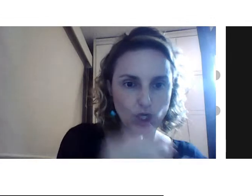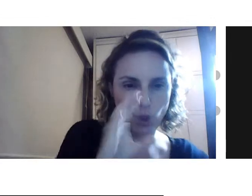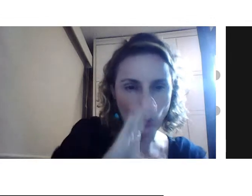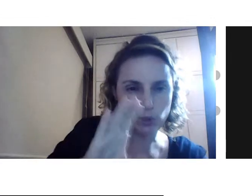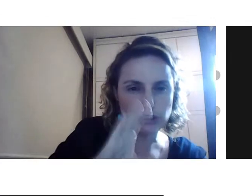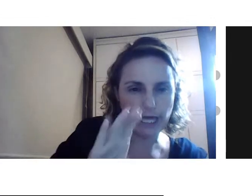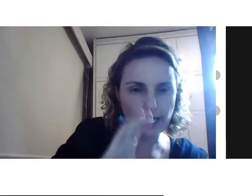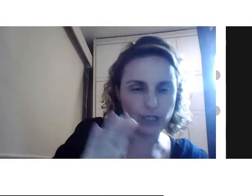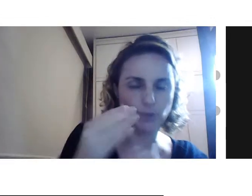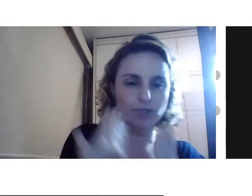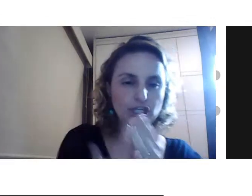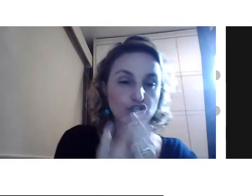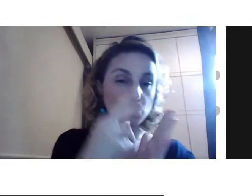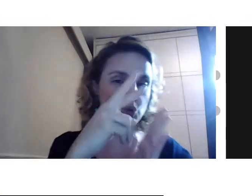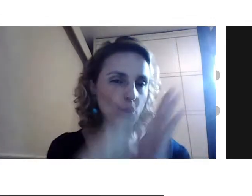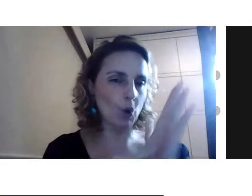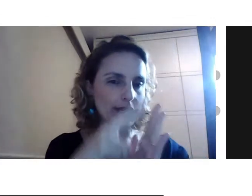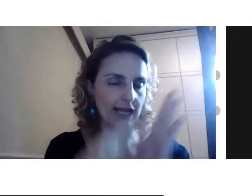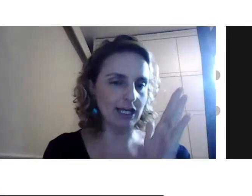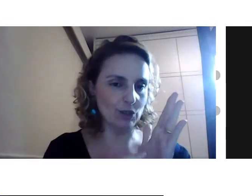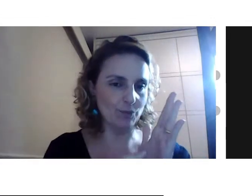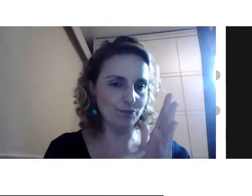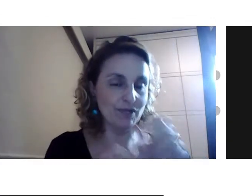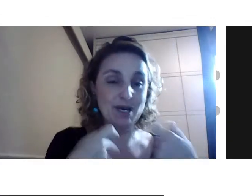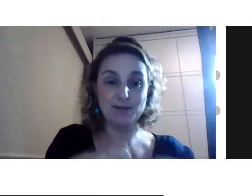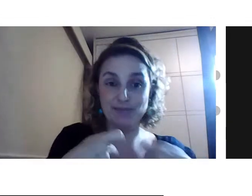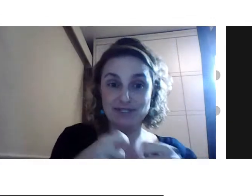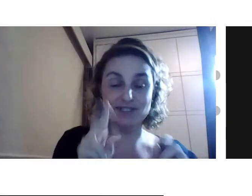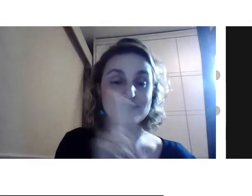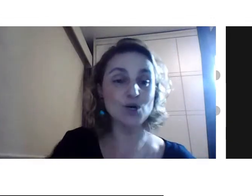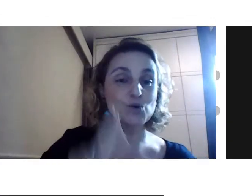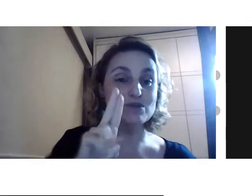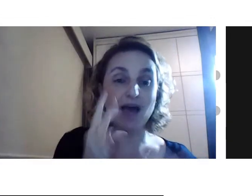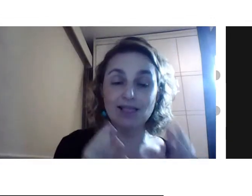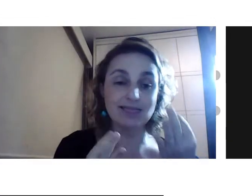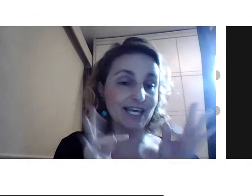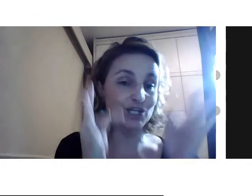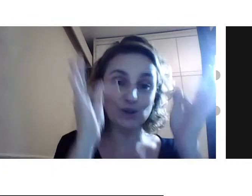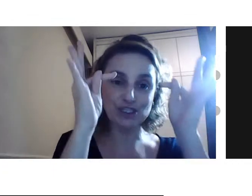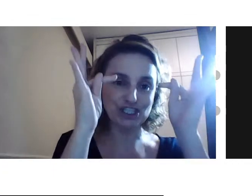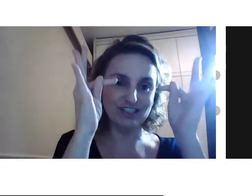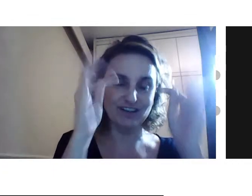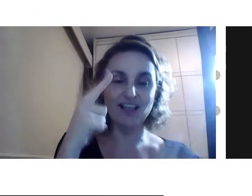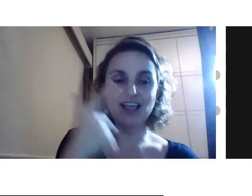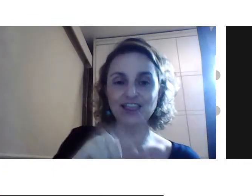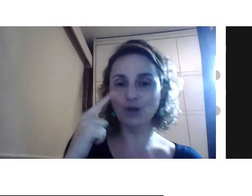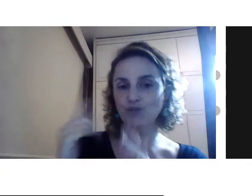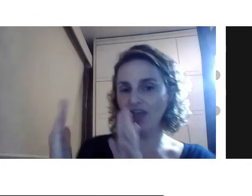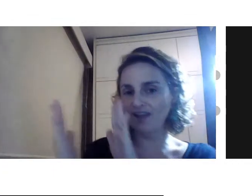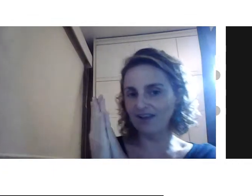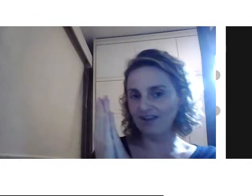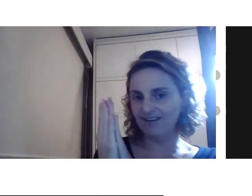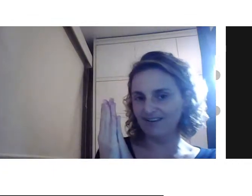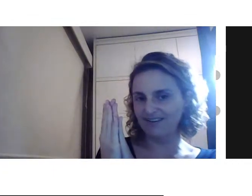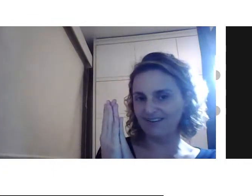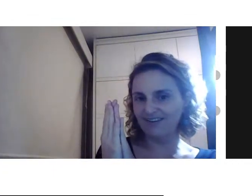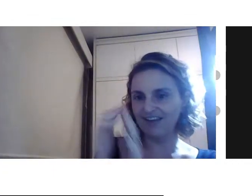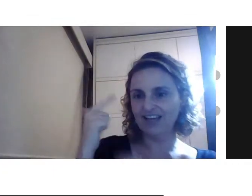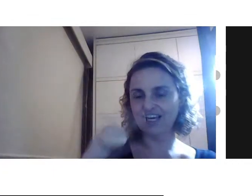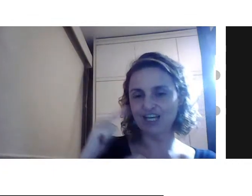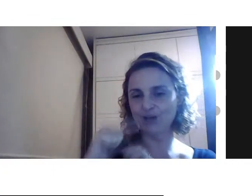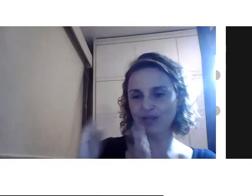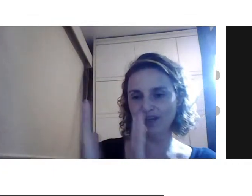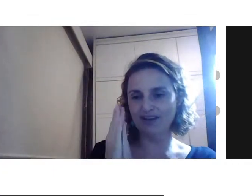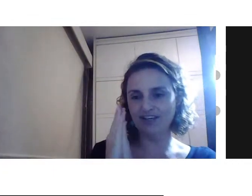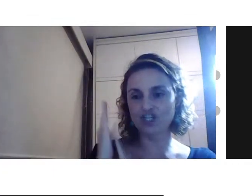remota então ter que adaptar isso tudo está sendo um grande desafio então por exemplo roteiro a gente tá